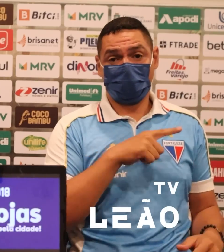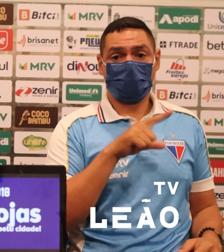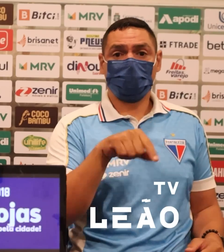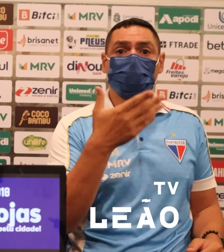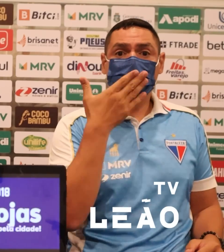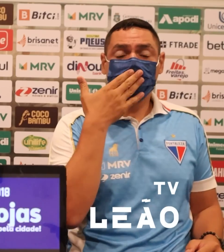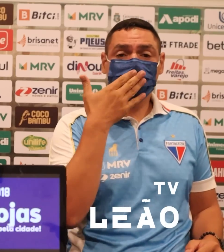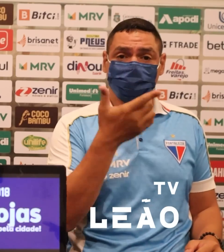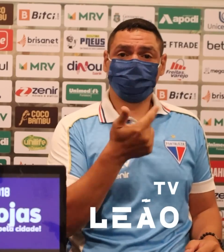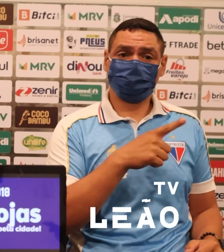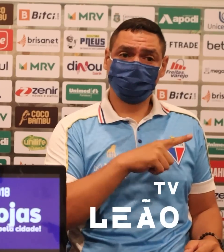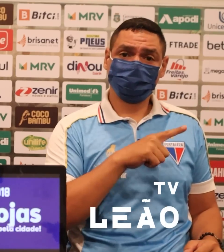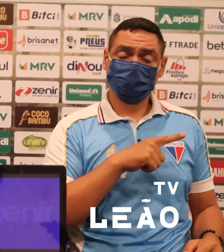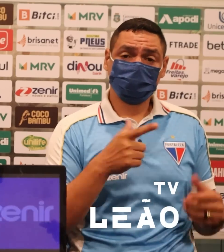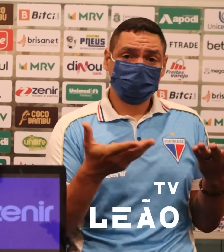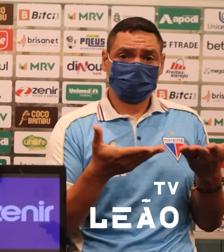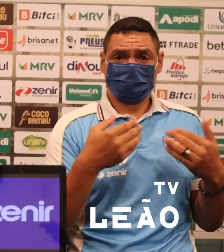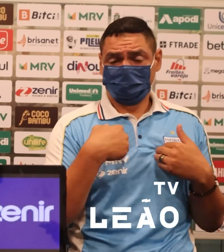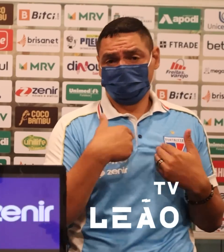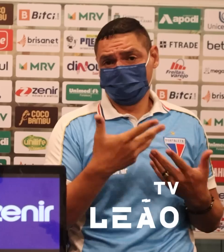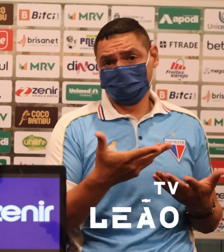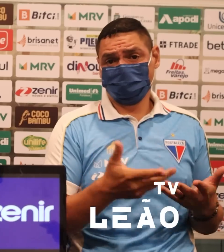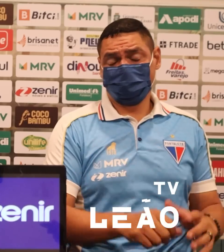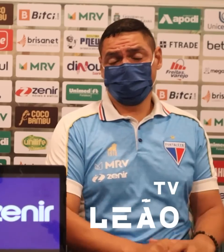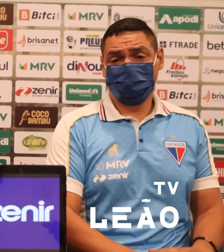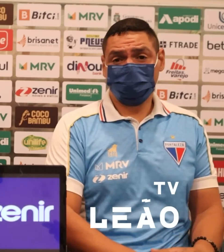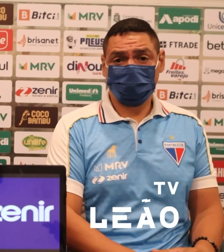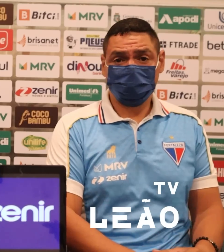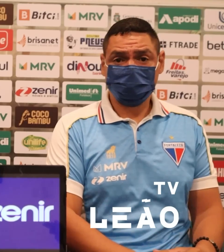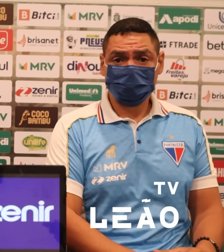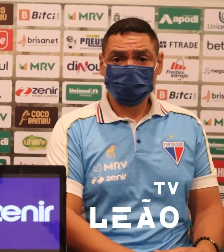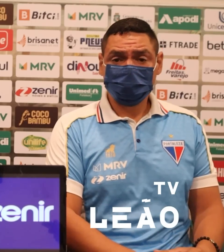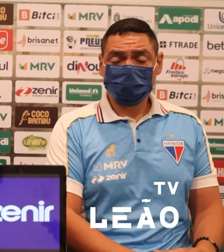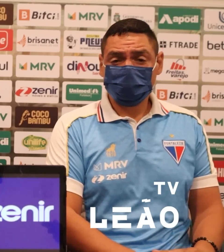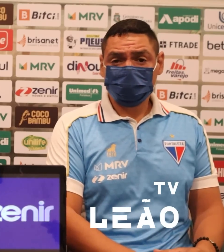Chimi no pudo